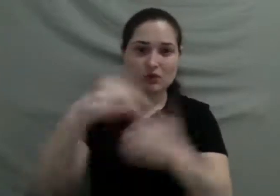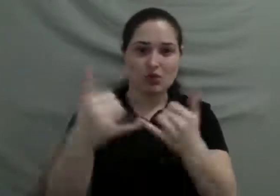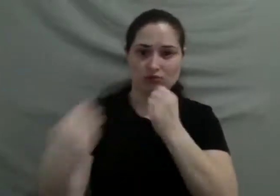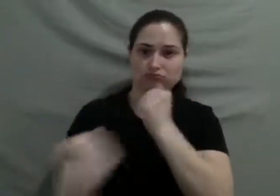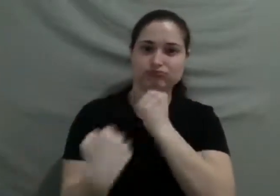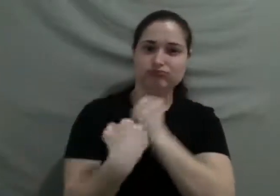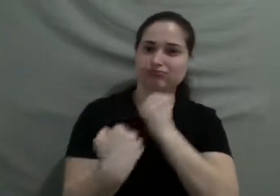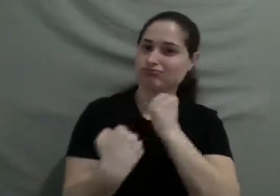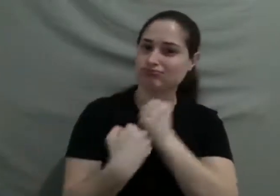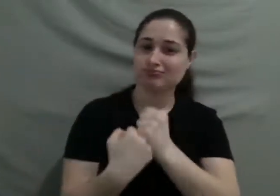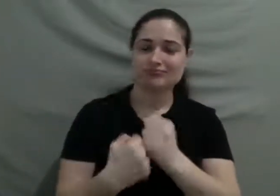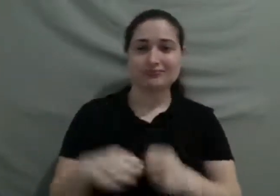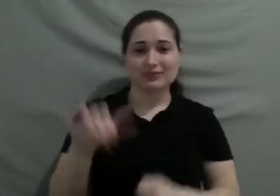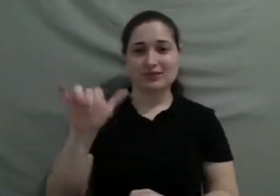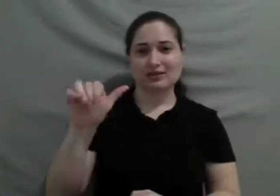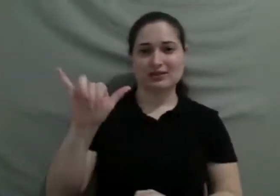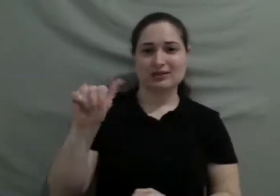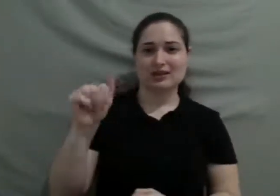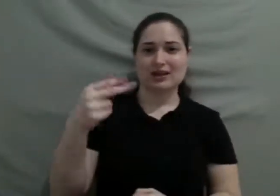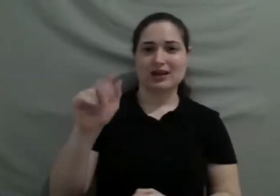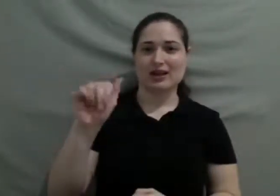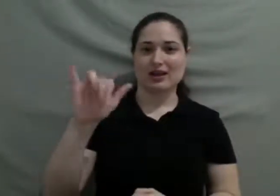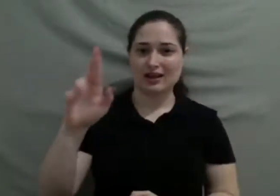manera directa Yajaira, Byron.